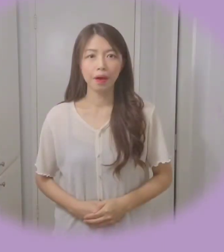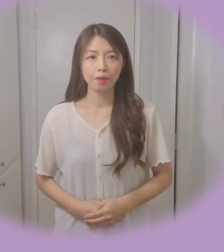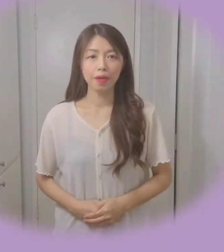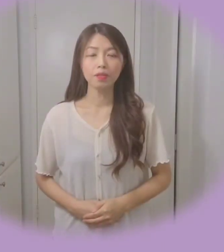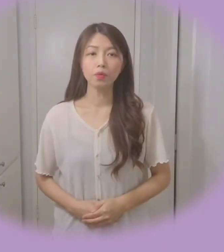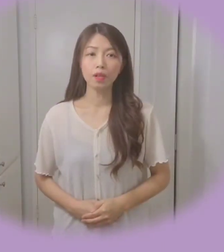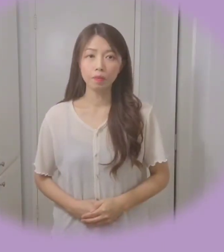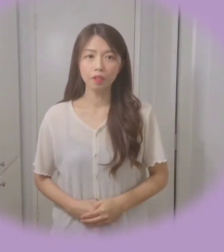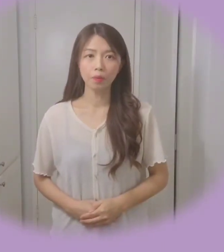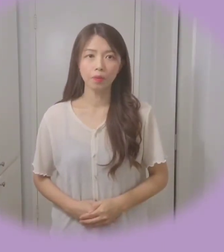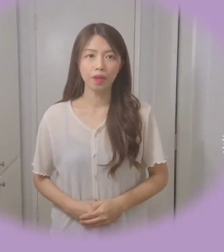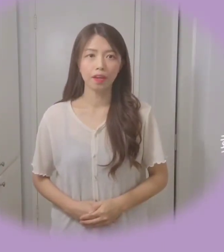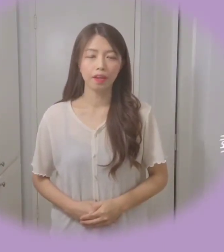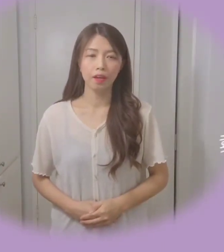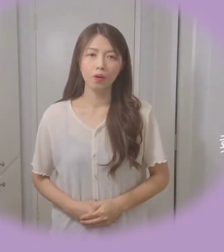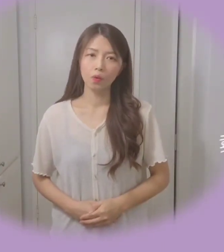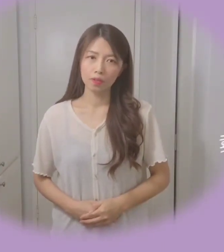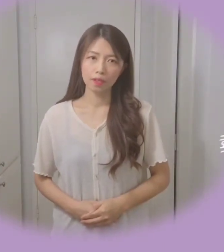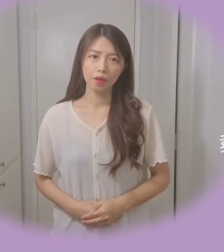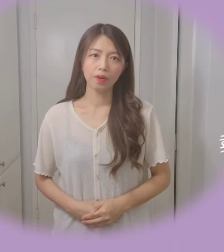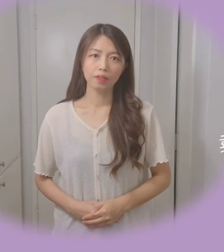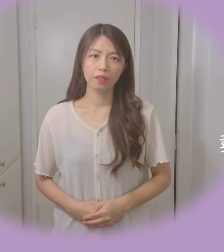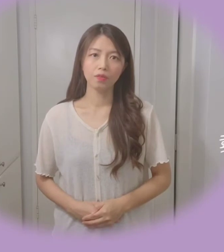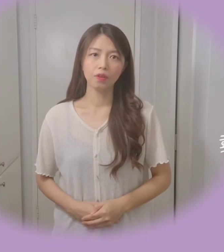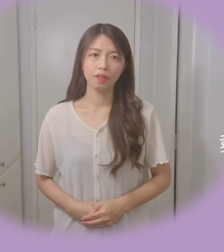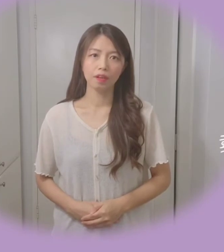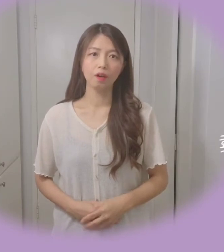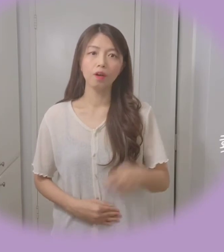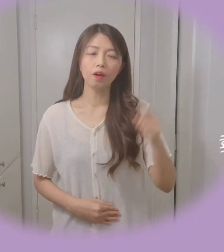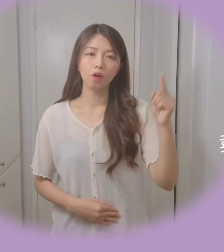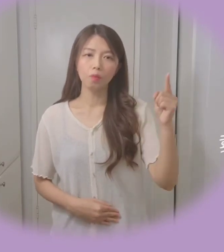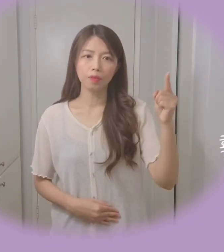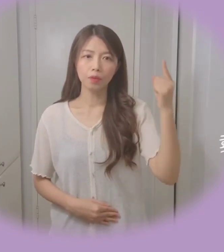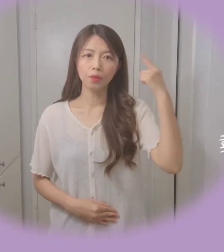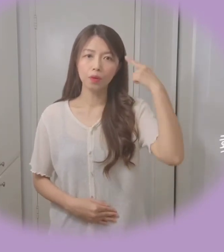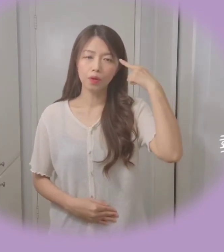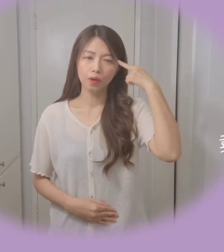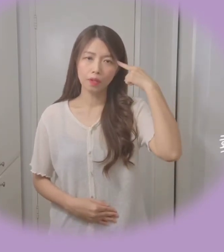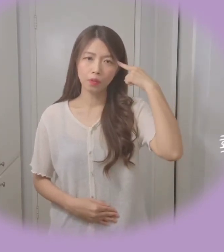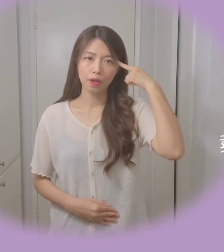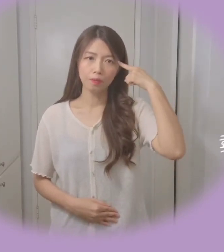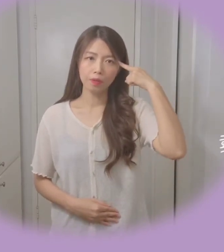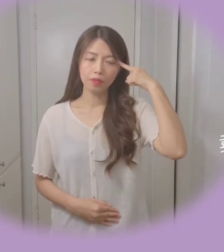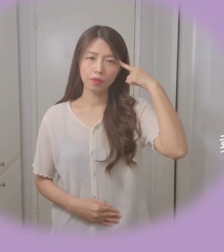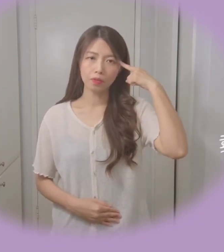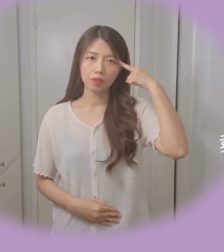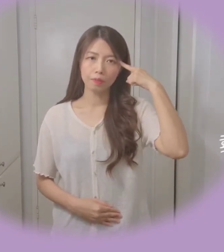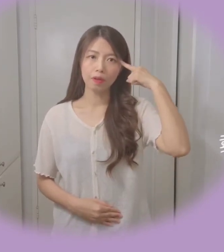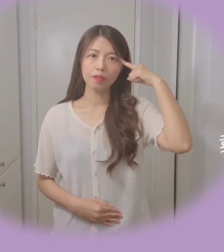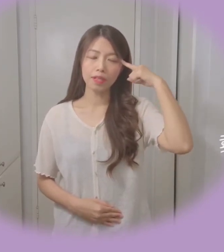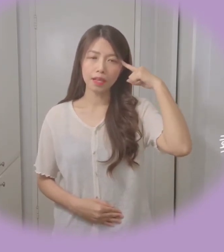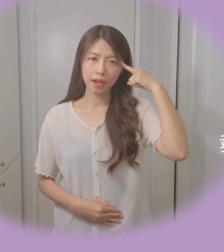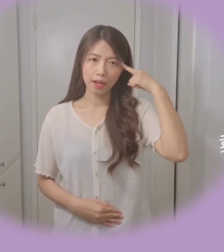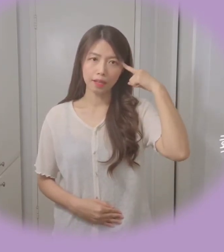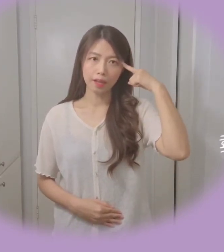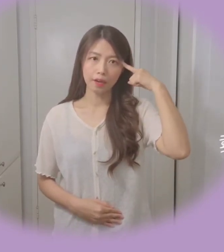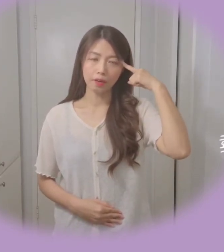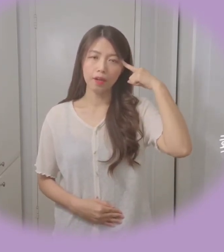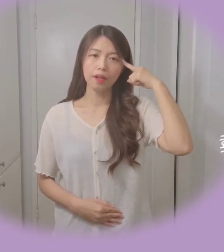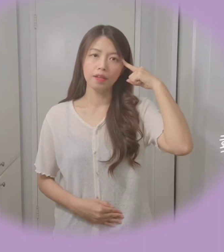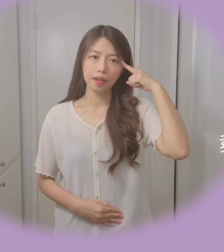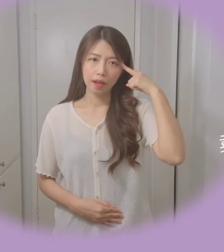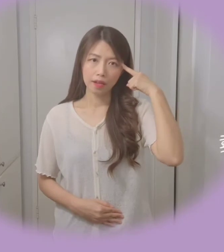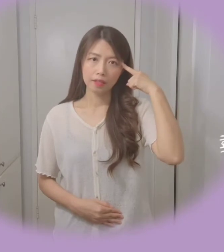혹시나 하는 마음에 손을 뻗어보네. 혹시라고 한 뜻의 수어는요. 검지로 관자놀이를 한번 찍어주시면